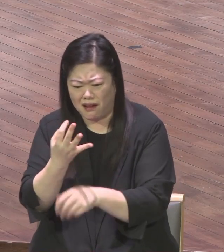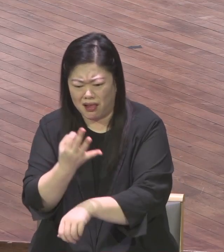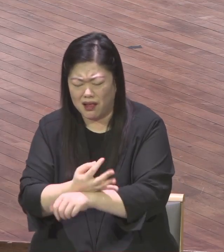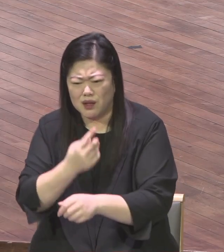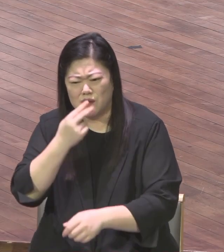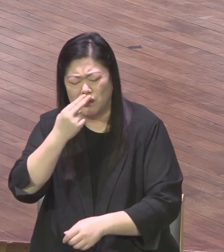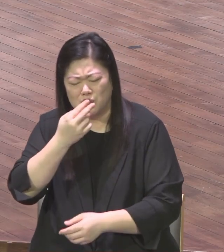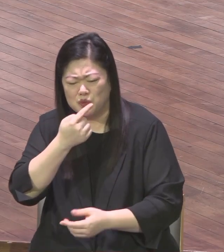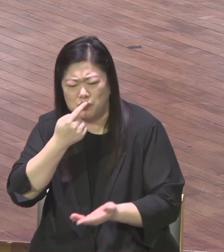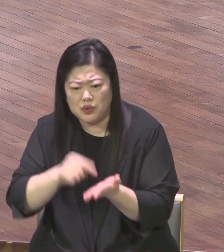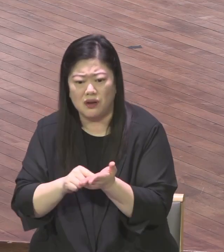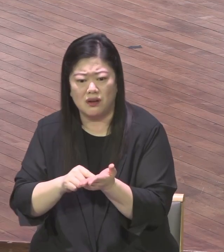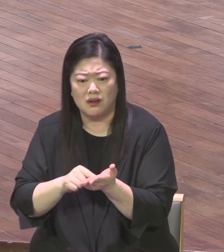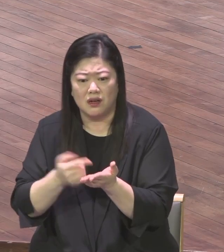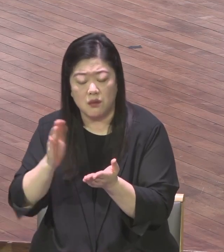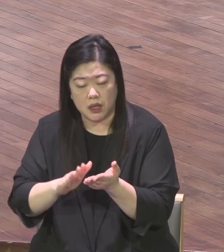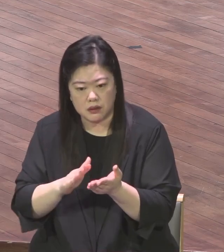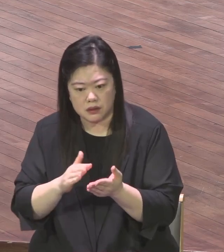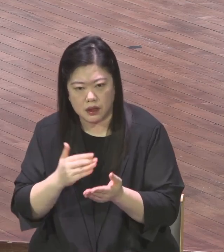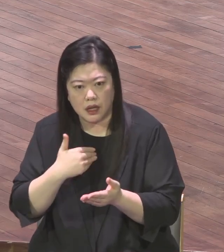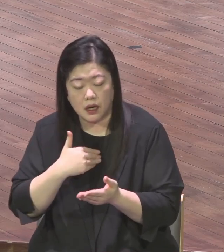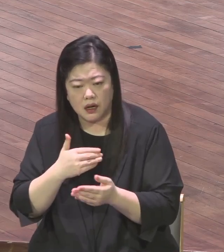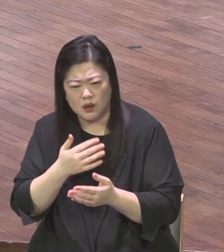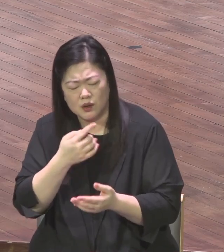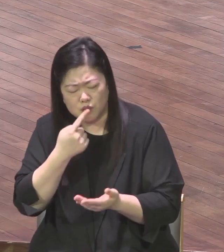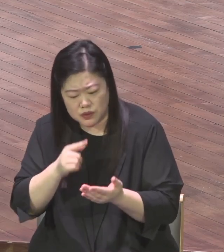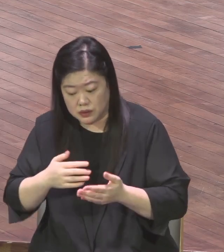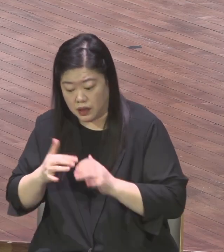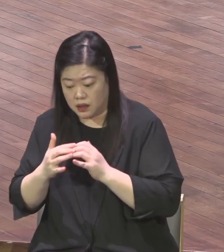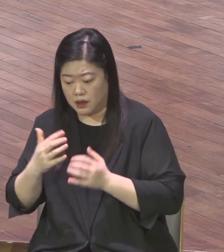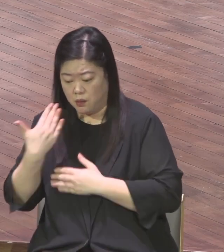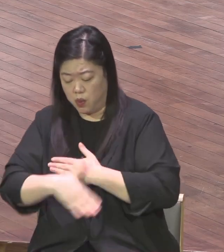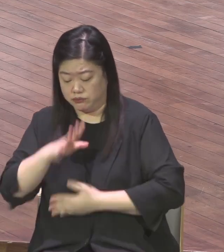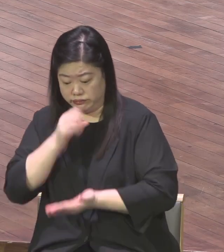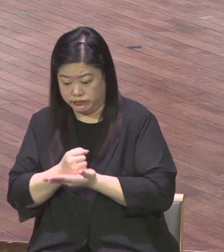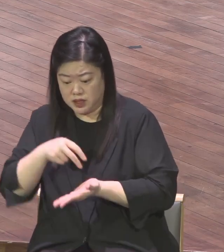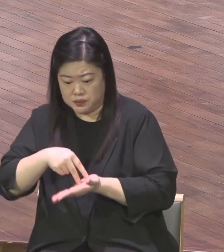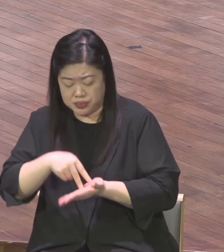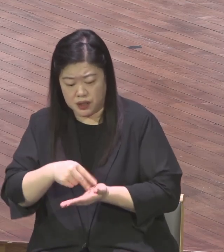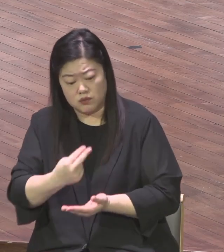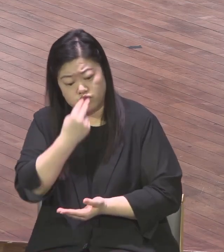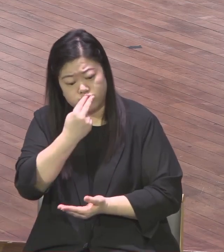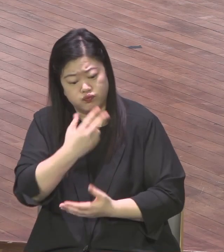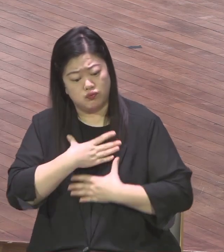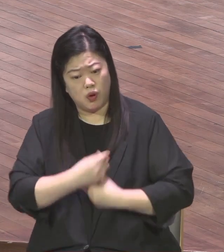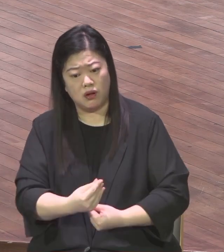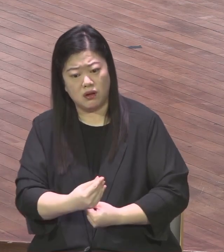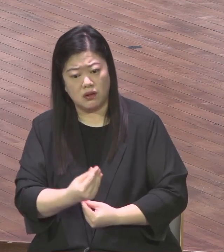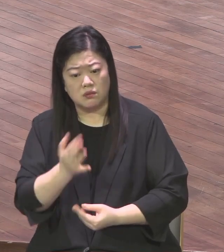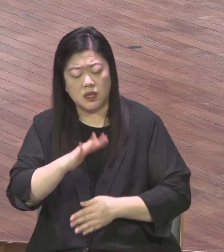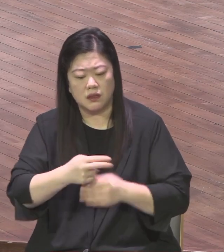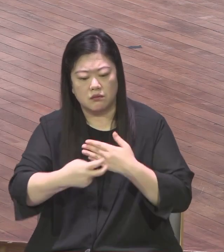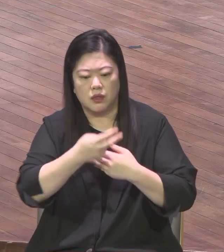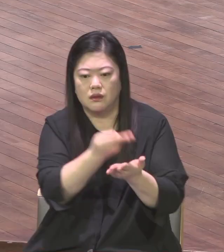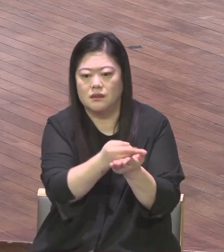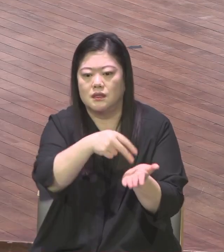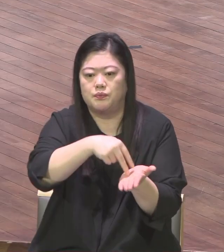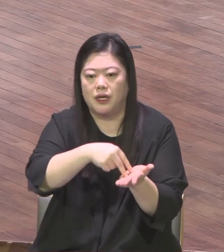오늘 내게 주어진 시간이 너무나 소중하고 감사하기 때문에 허비한 삶을 살지